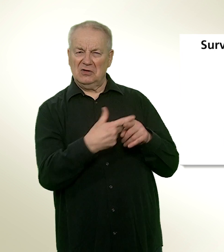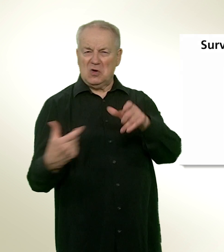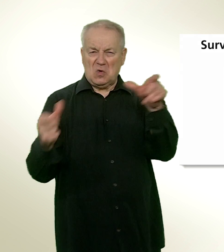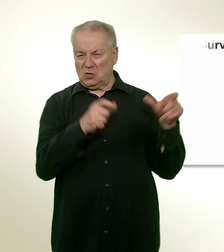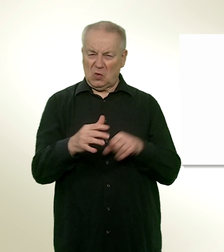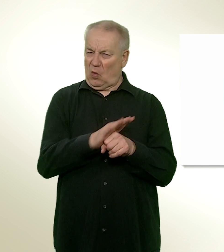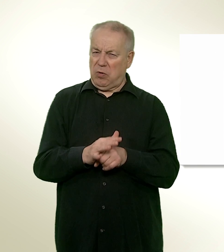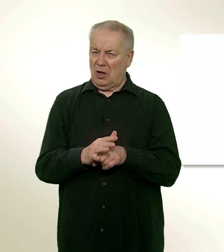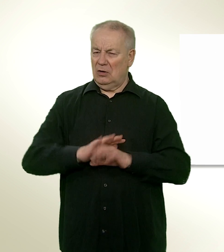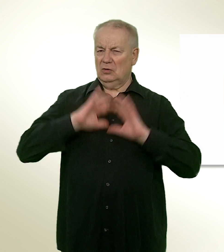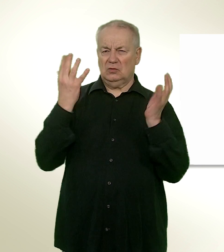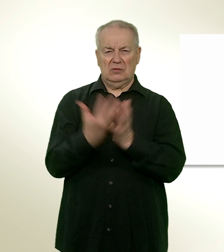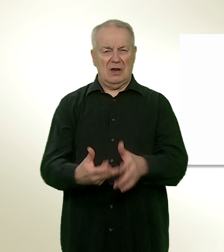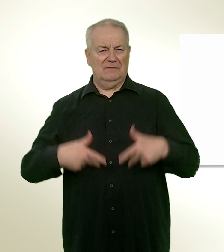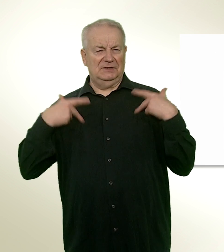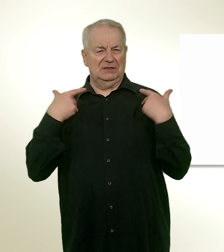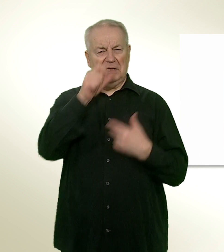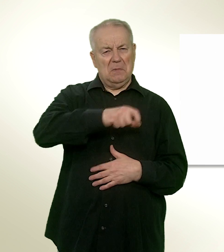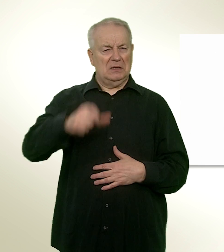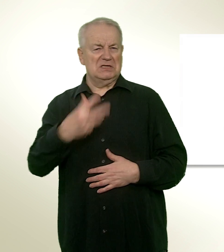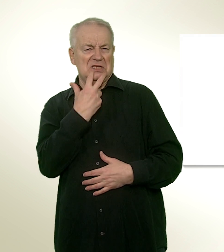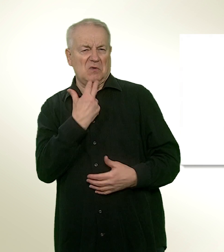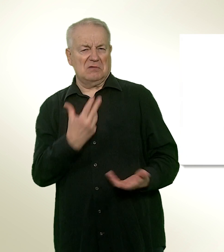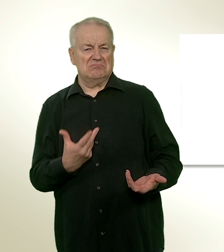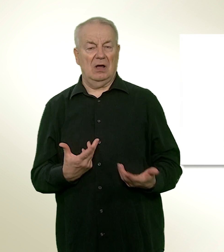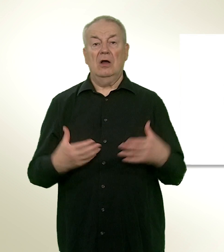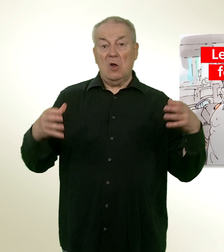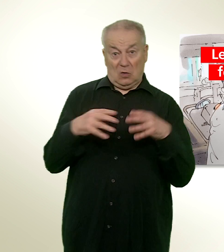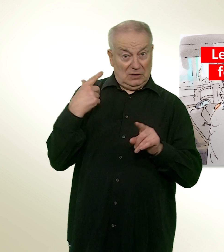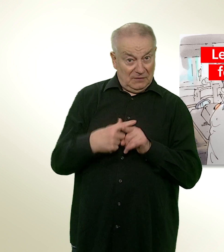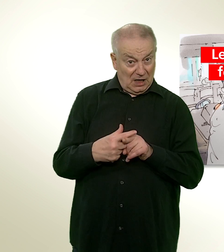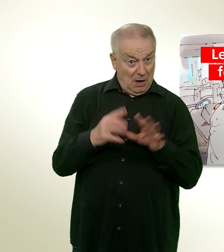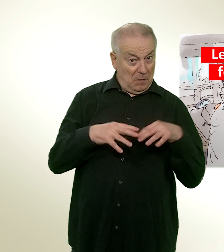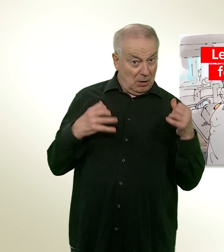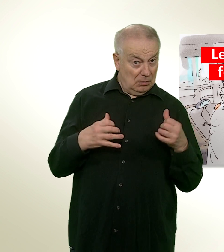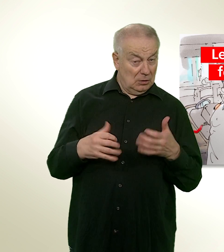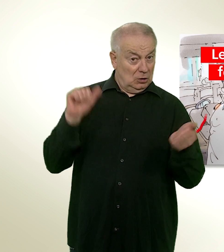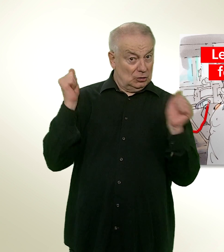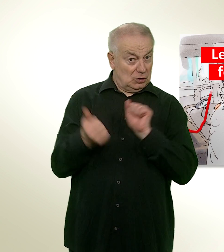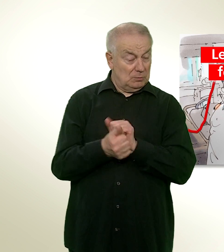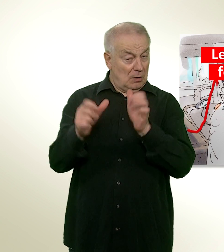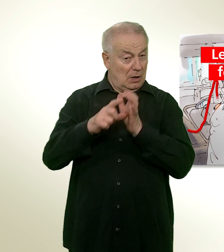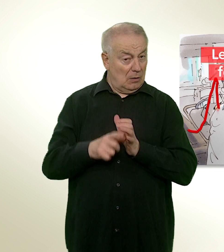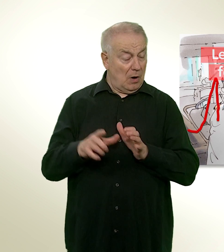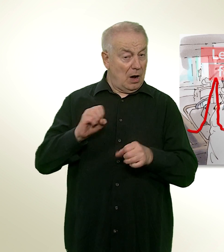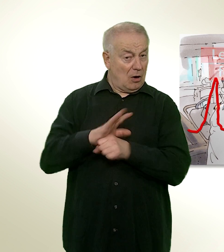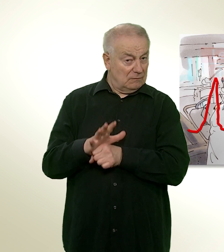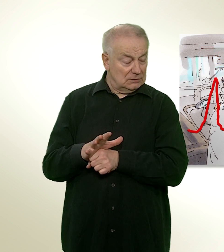total sur la vie des citoyens. Pour le Conseil fédéral et le Parlement, la modification de la loi Covid-19 est